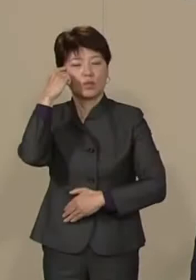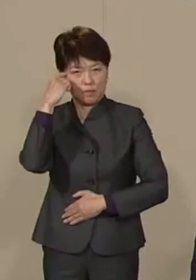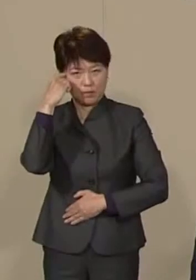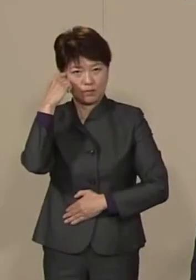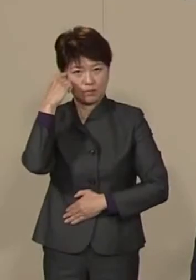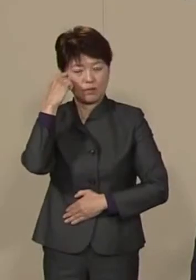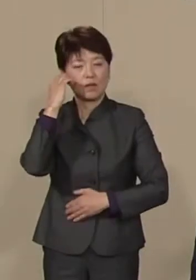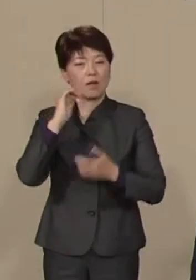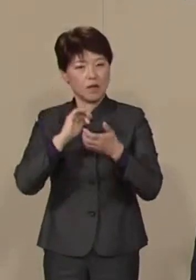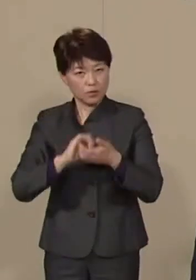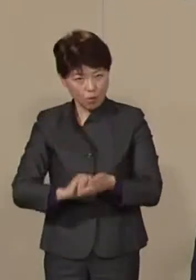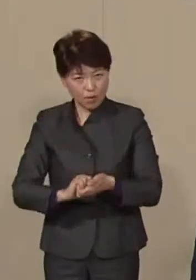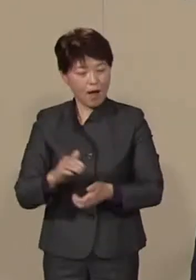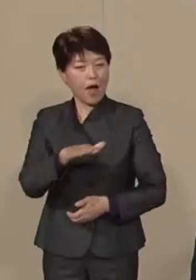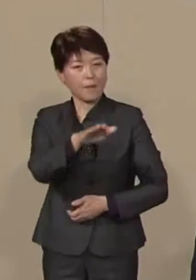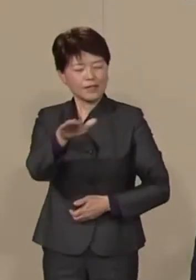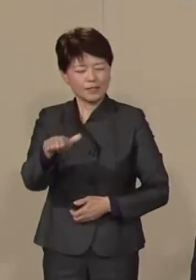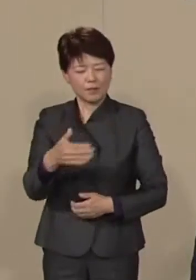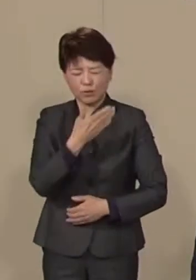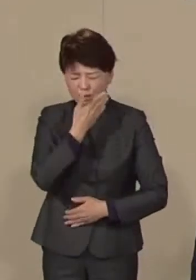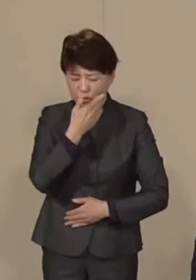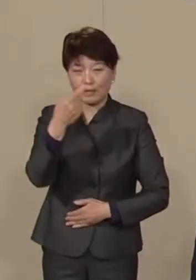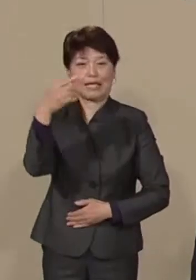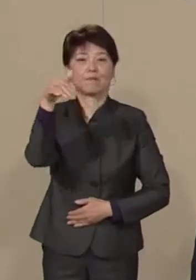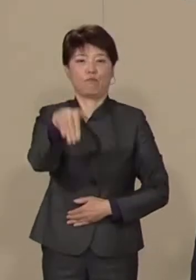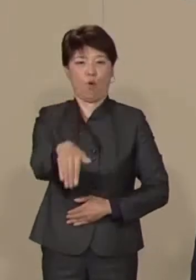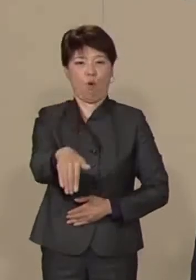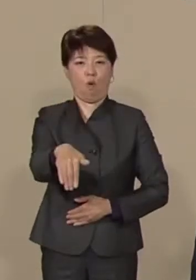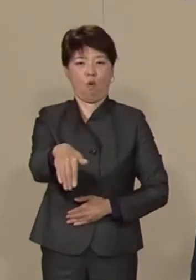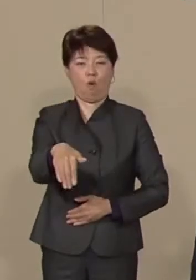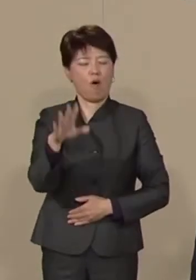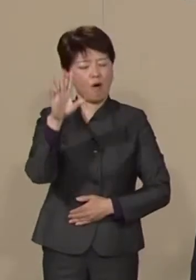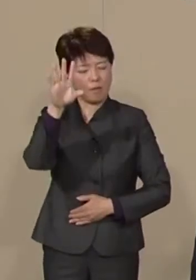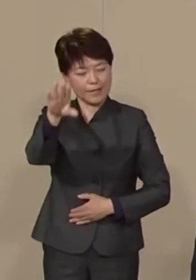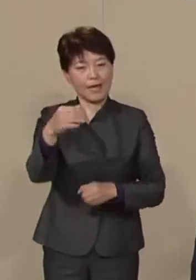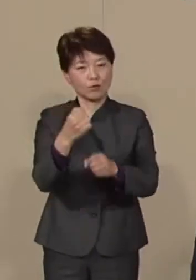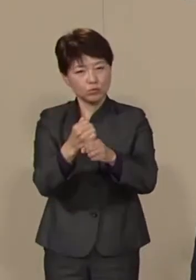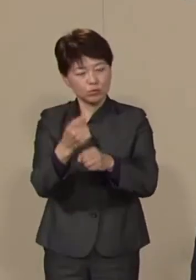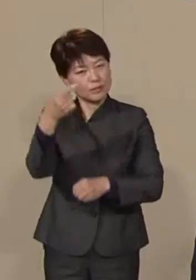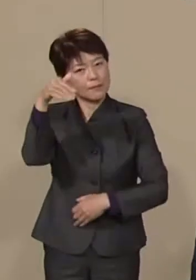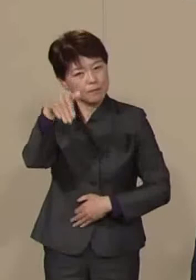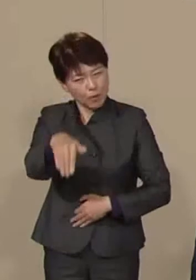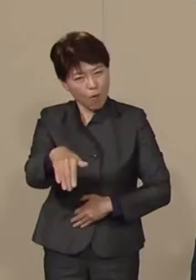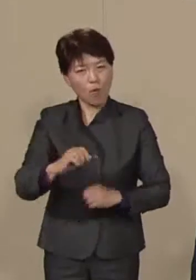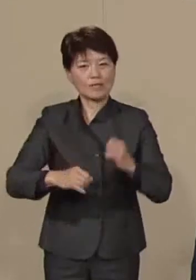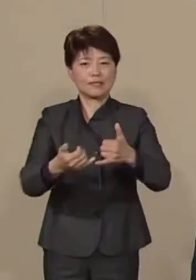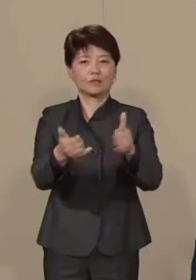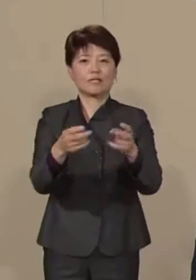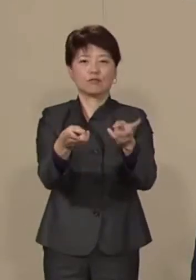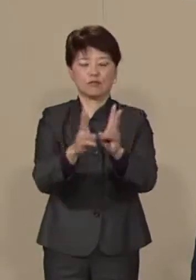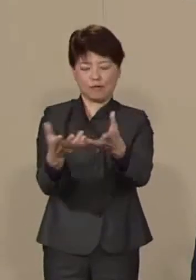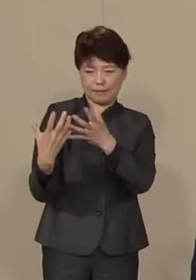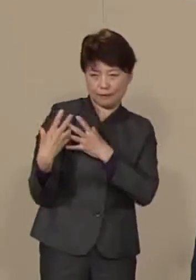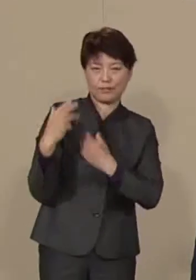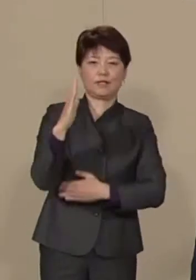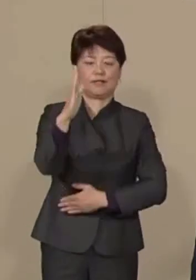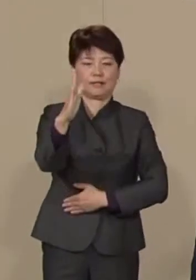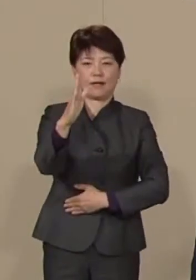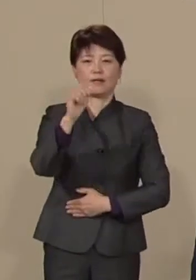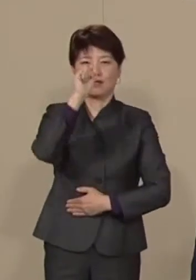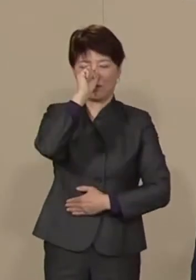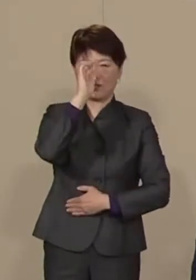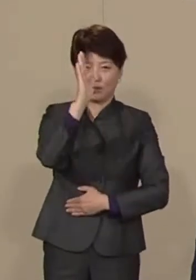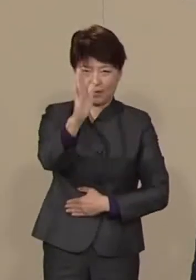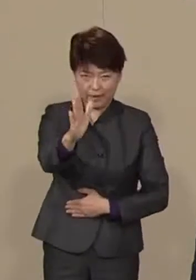皆様の貴重な一票未来をつくる一票中民主党に託してくださいねよろしくお願いし